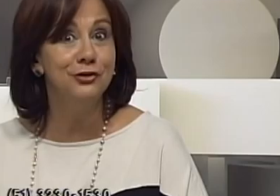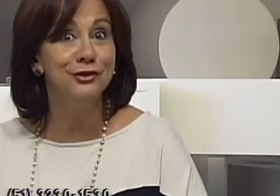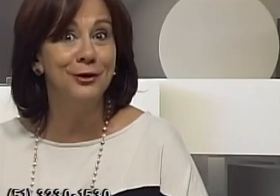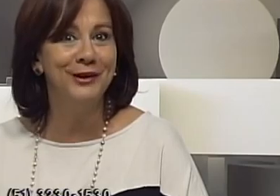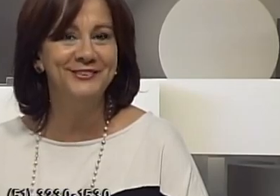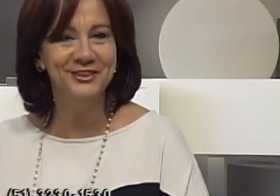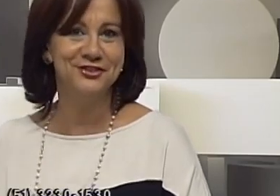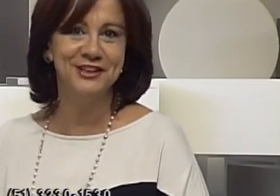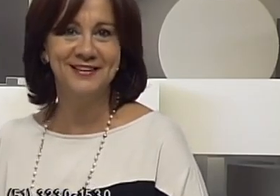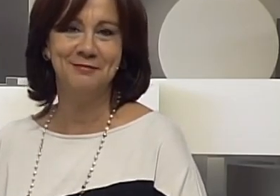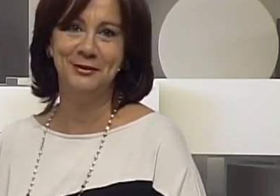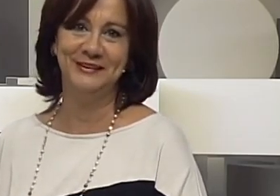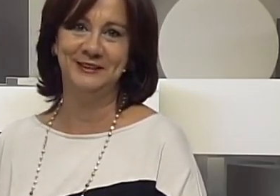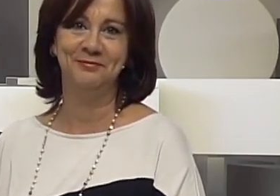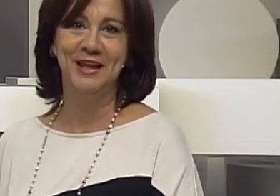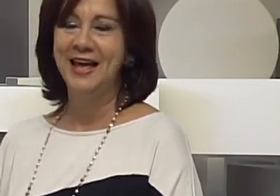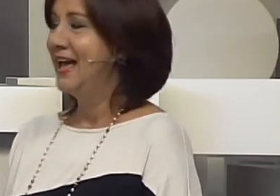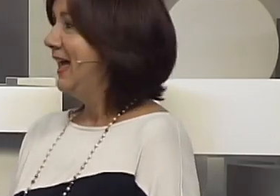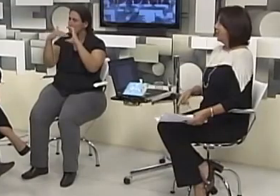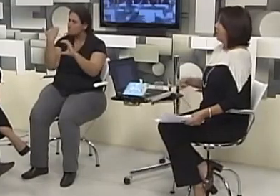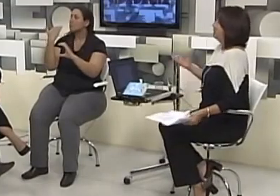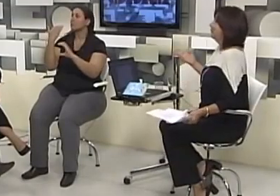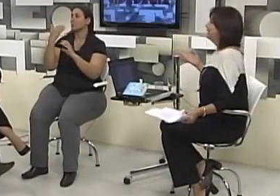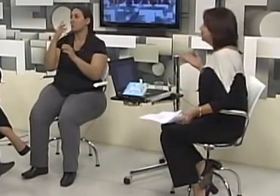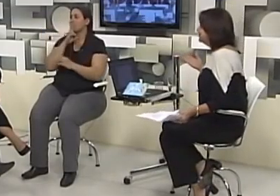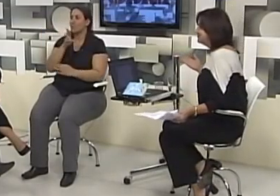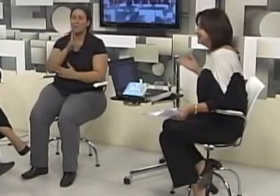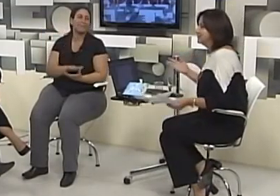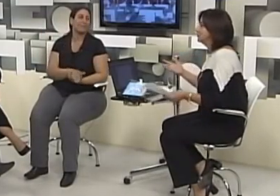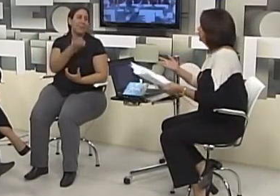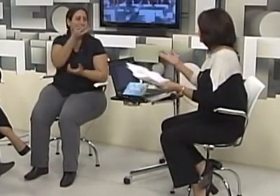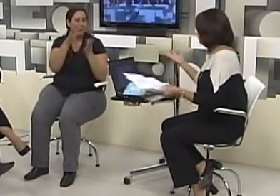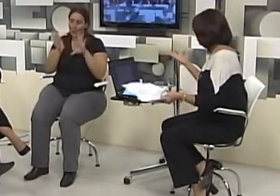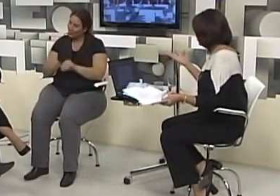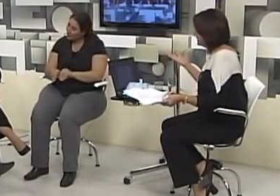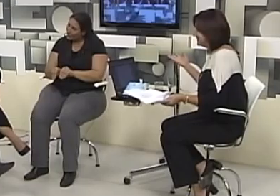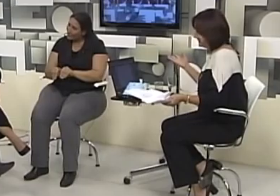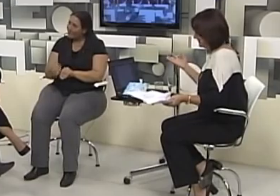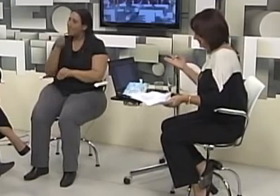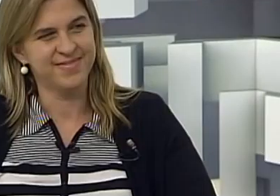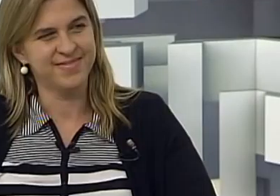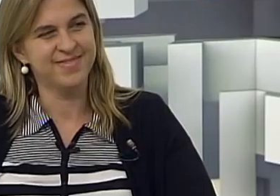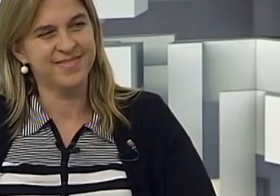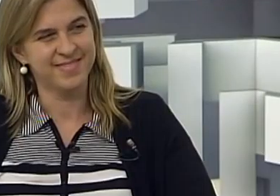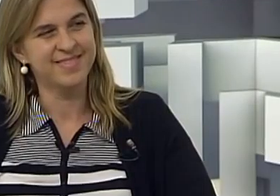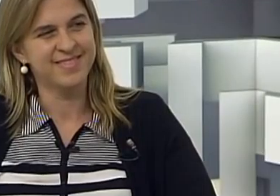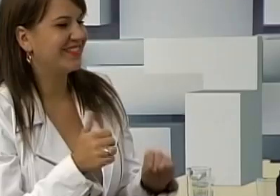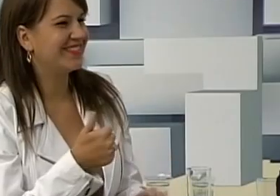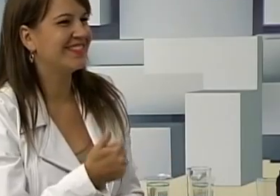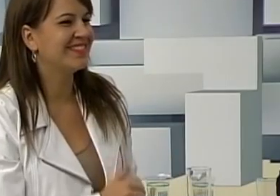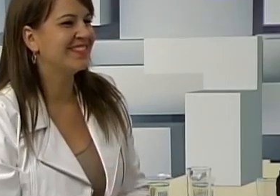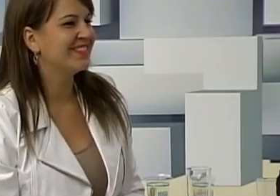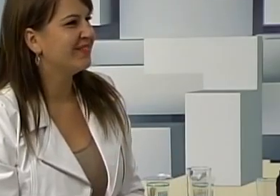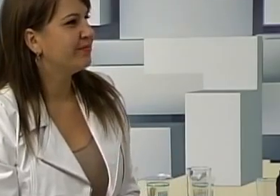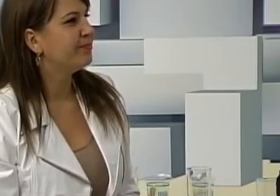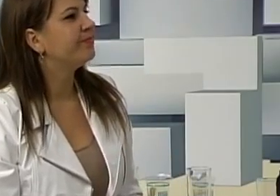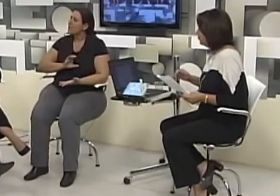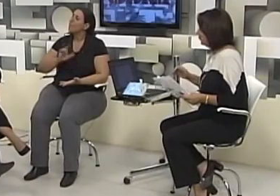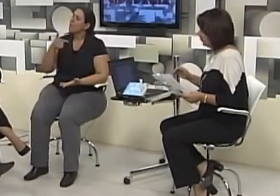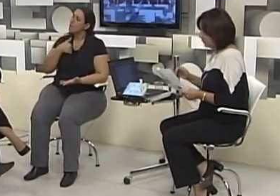para a gente, loguinho que a gente está recebendo aqui. Boa noite, sejam todas bem-vindas aqui ao Cidadania. E